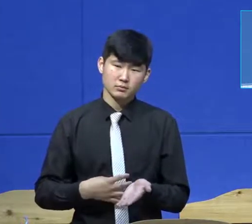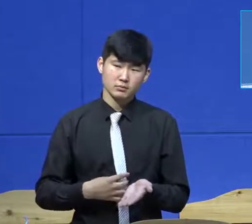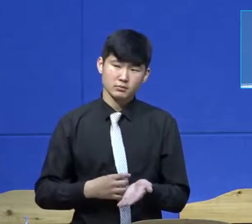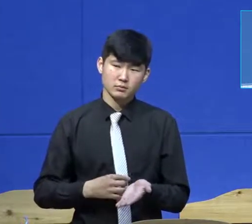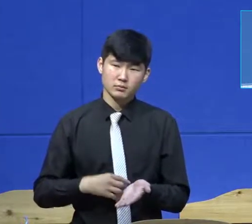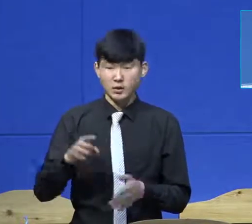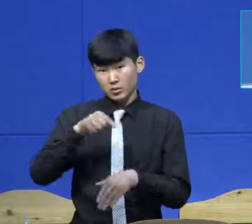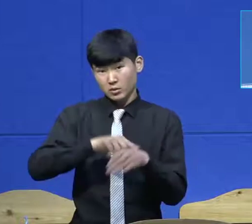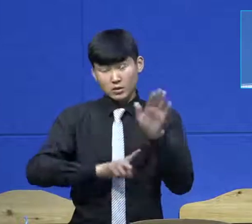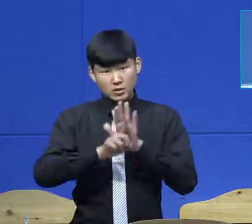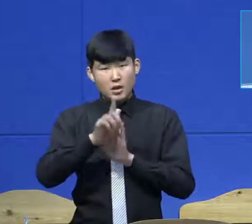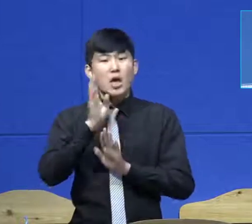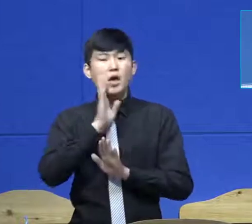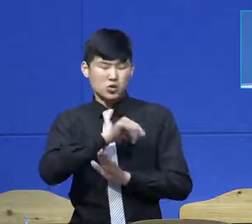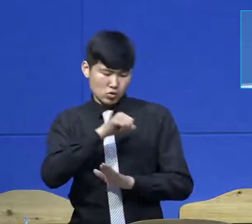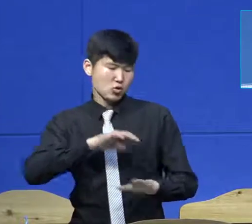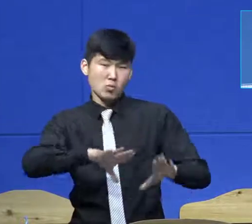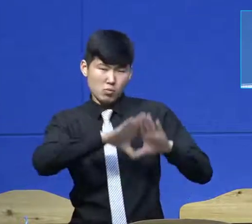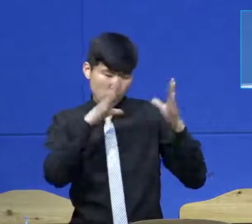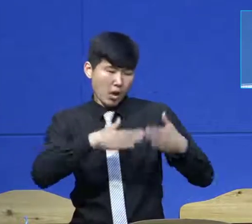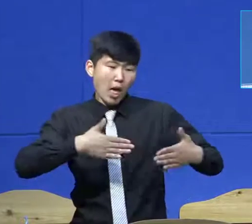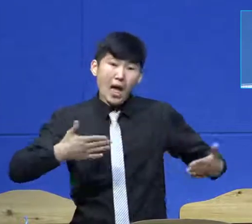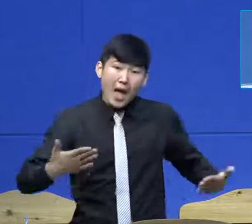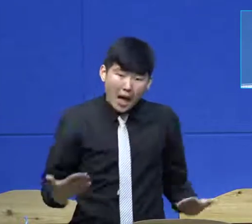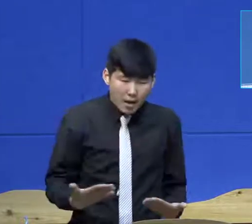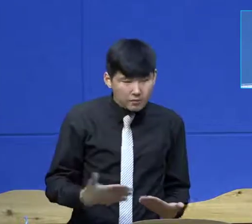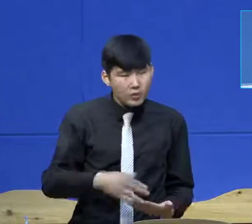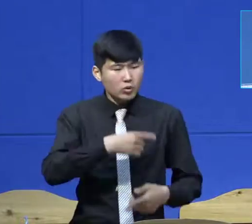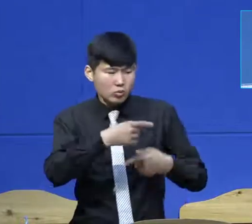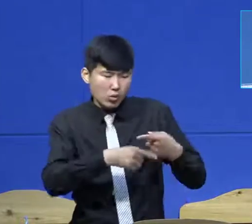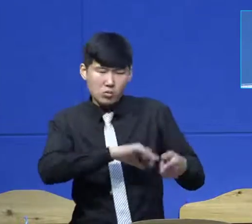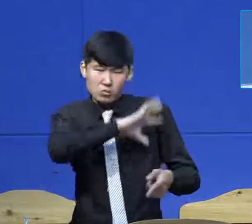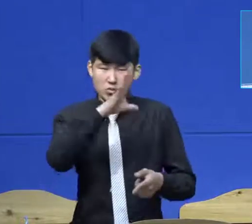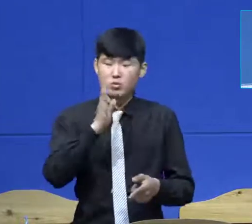Тэр үеэс ахуулаад ээж нь өөрийнхөө бүх амьдралын үнийг хөөхтэй хэлсэн гэж байгаа.